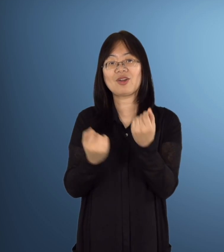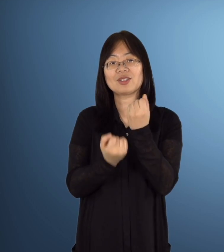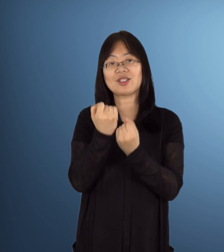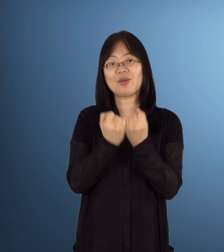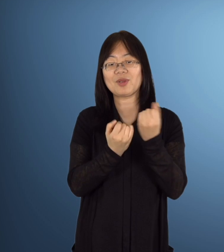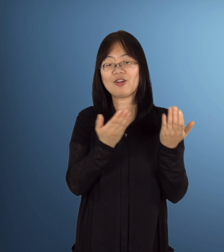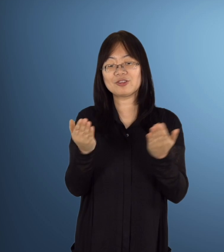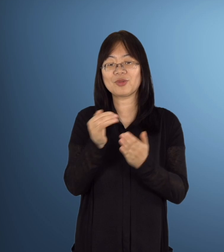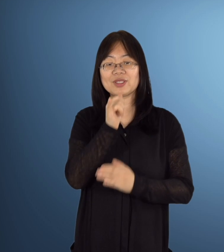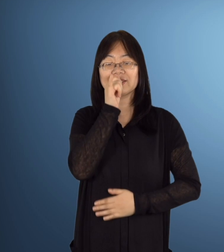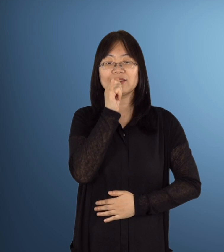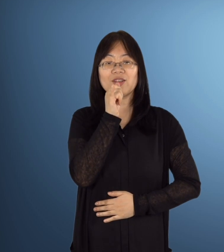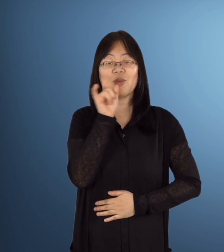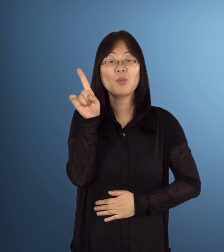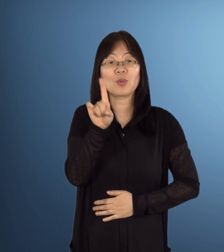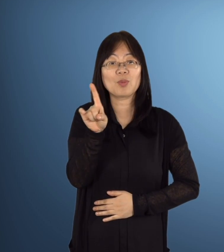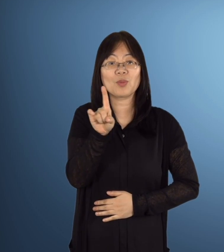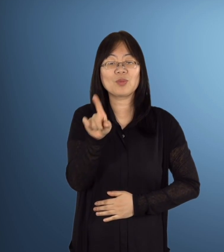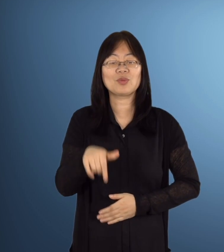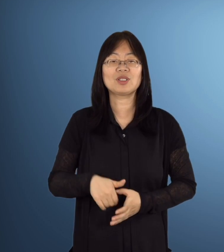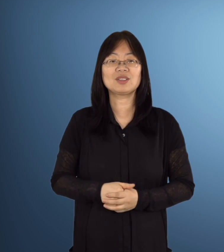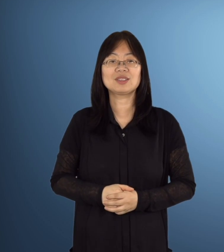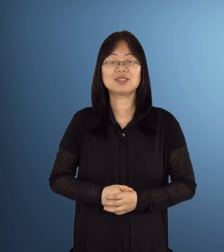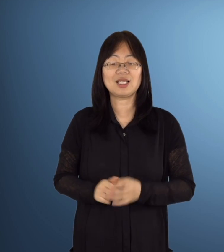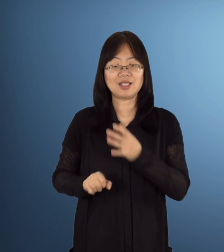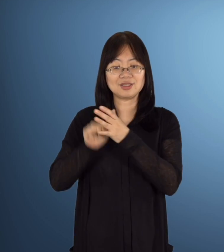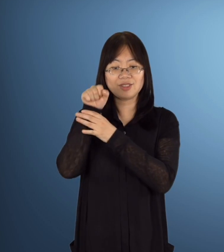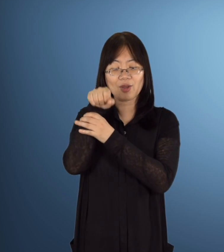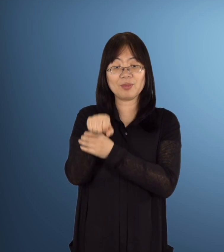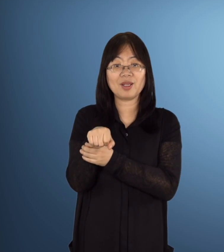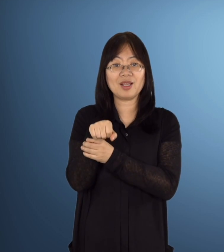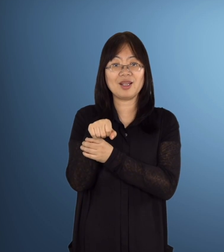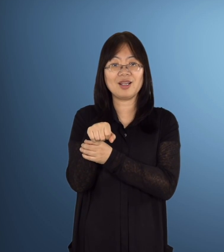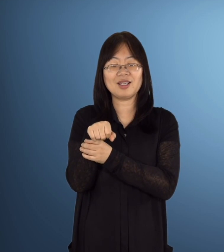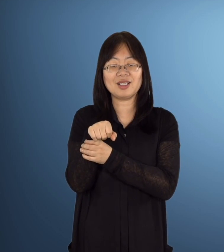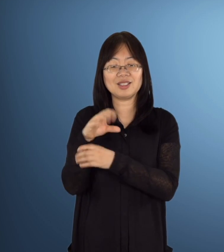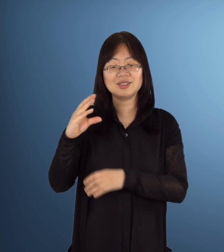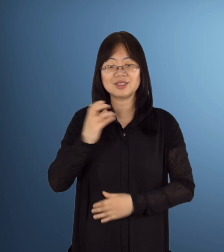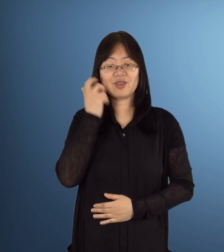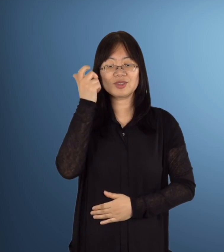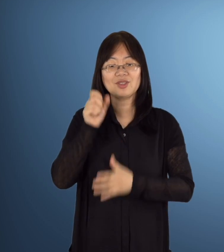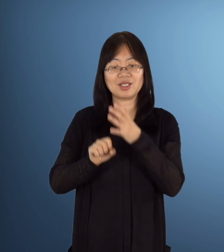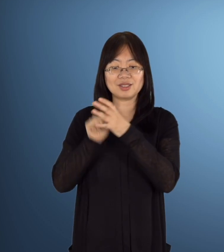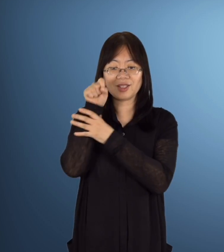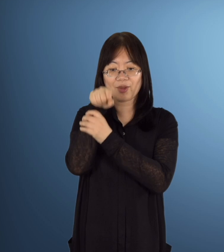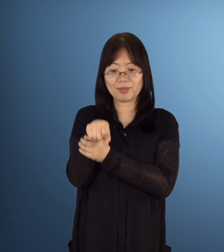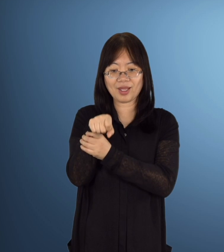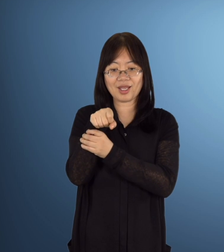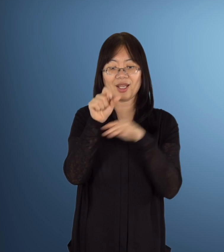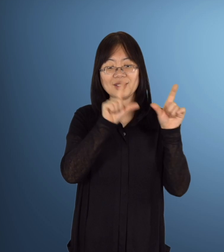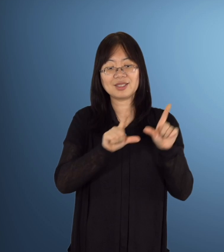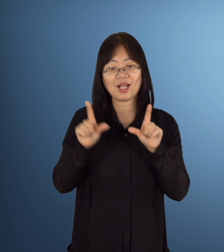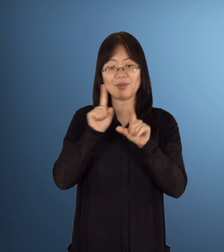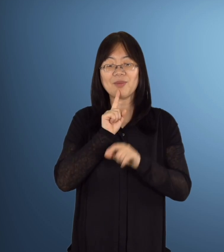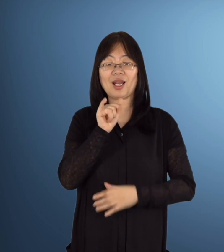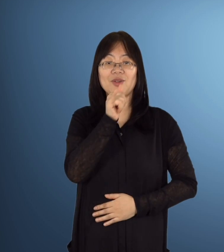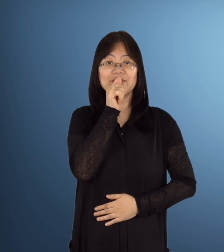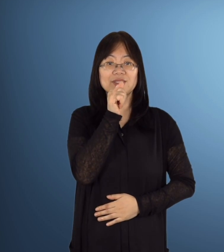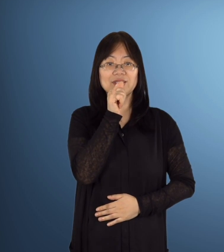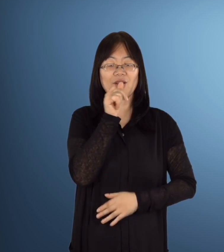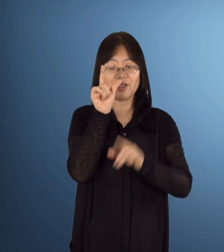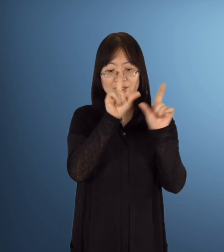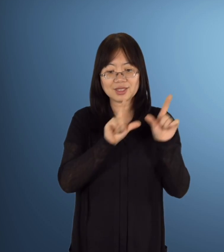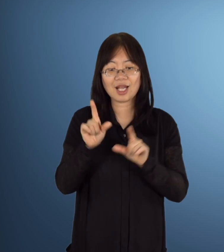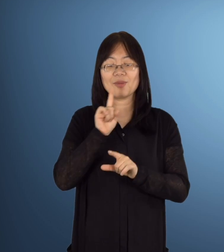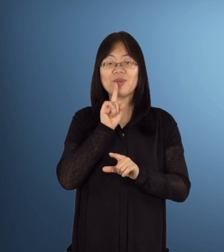설명을 했습니다. 이 열매를 성령의 열매, 이 삶을 얘기하는 것이다.